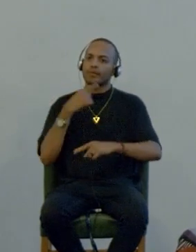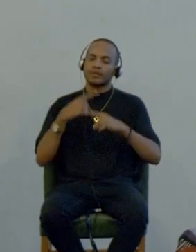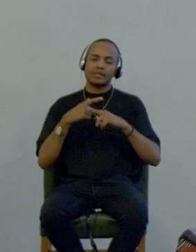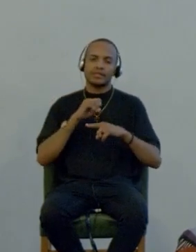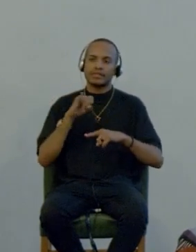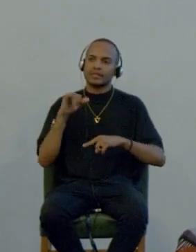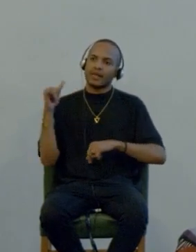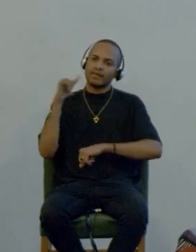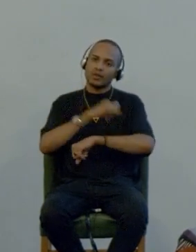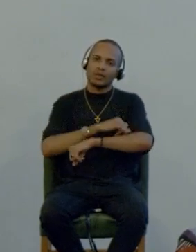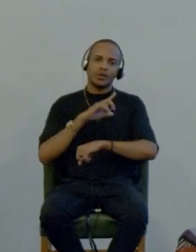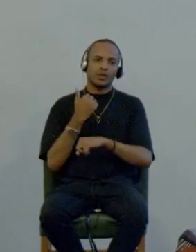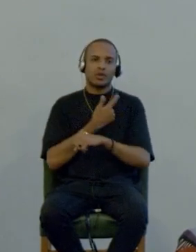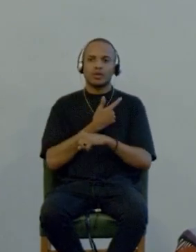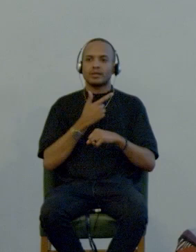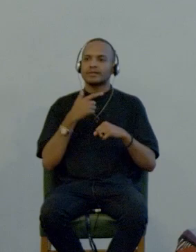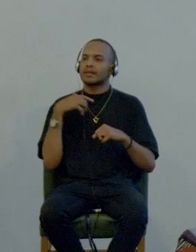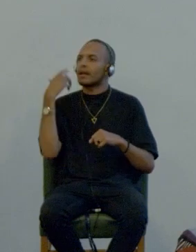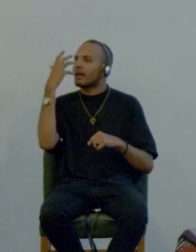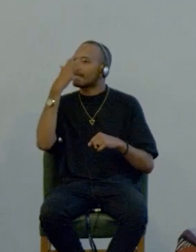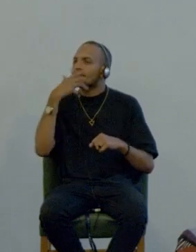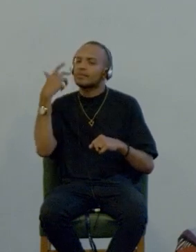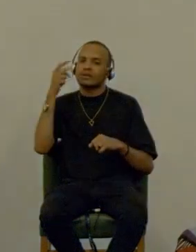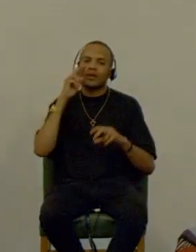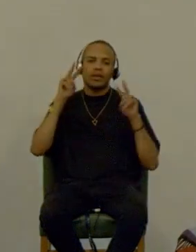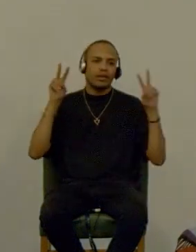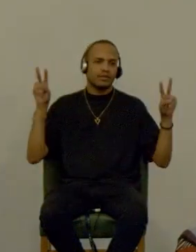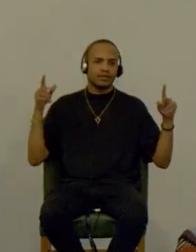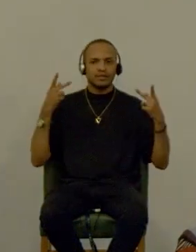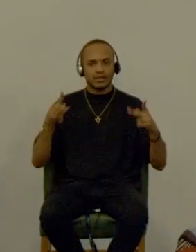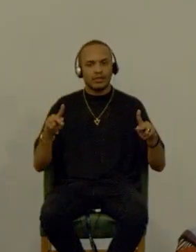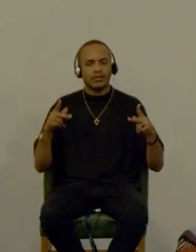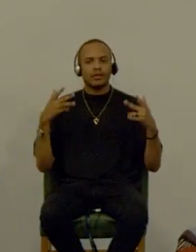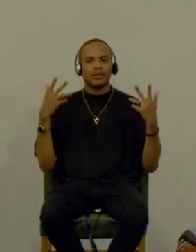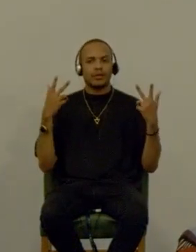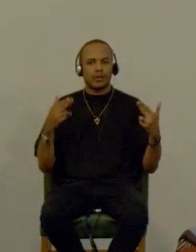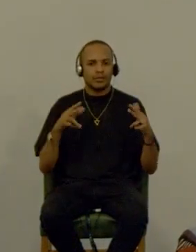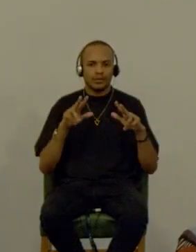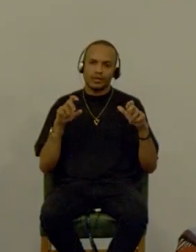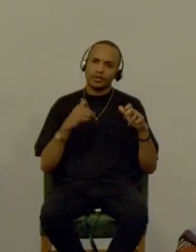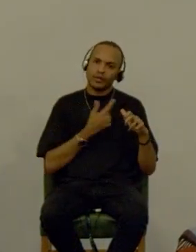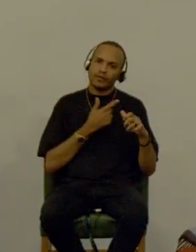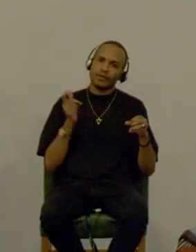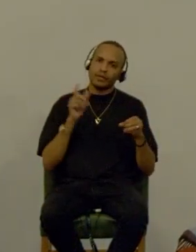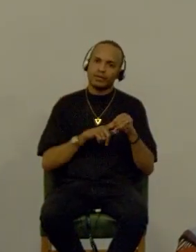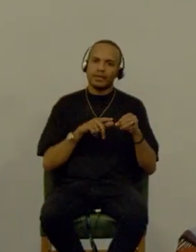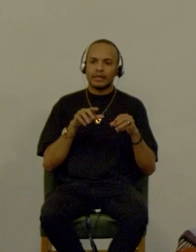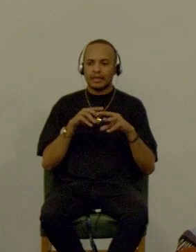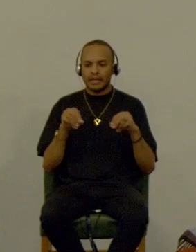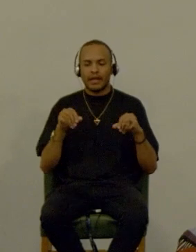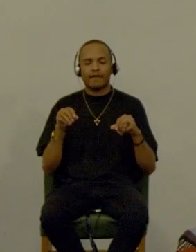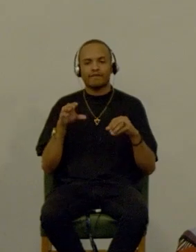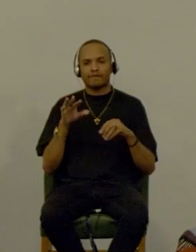On n'est plus du tout à distance. Vous voyez que c'est la même question que Terraforma. Et on a joué ensuite, j'ai joué avec